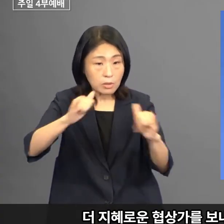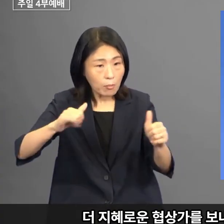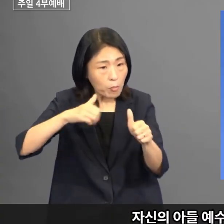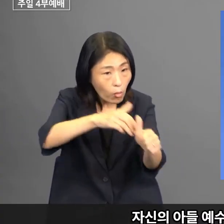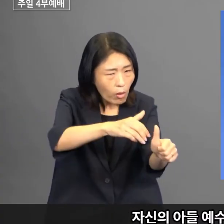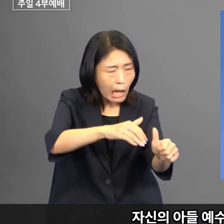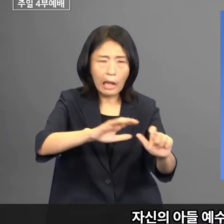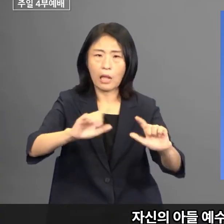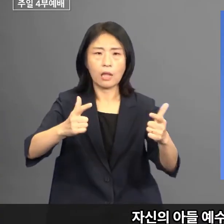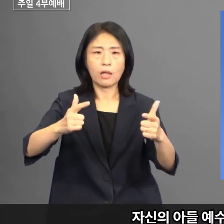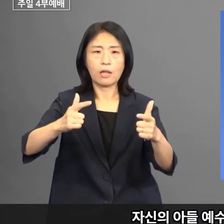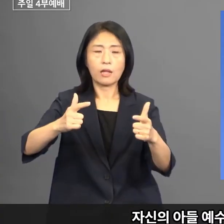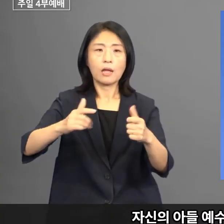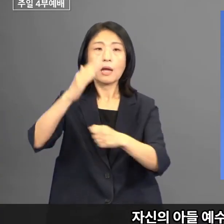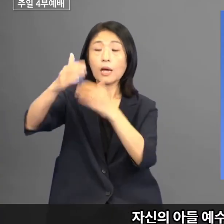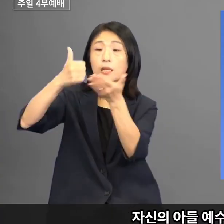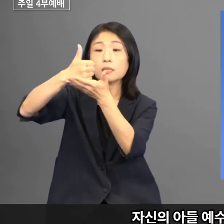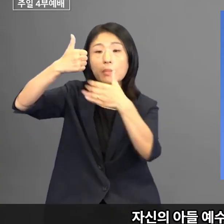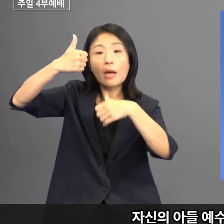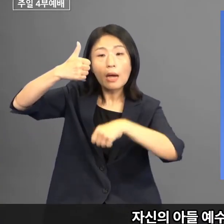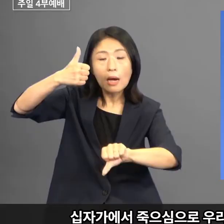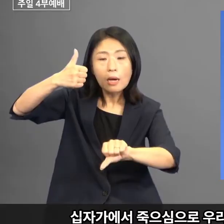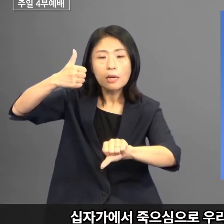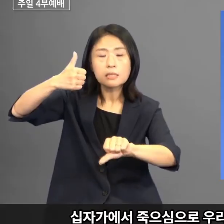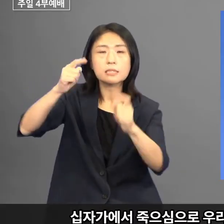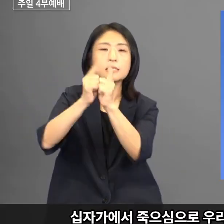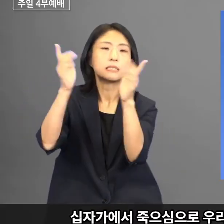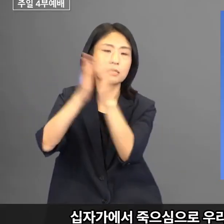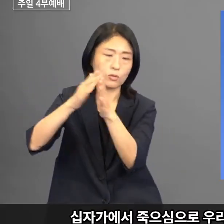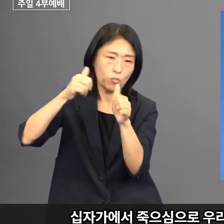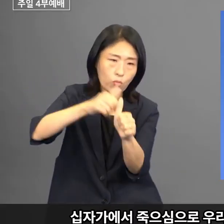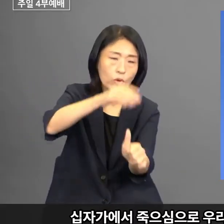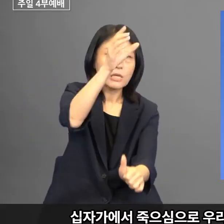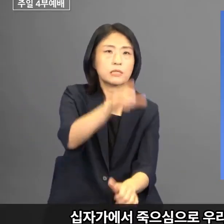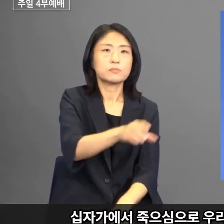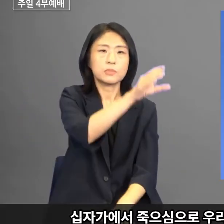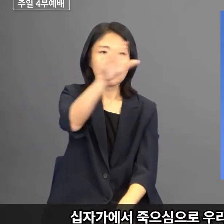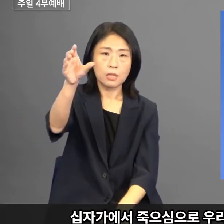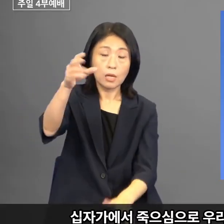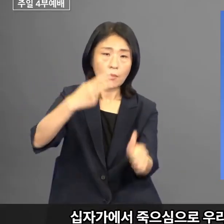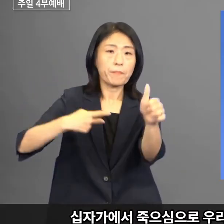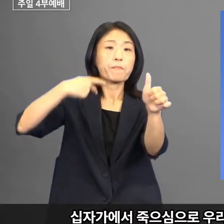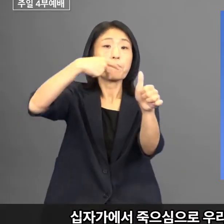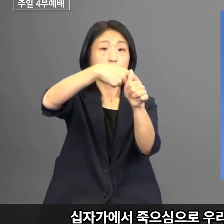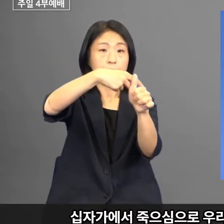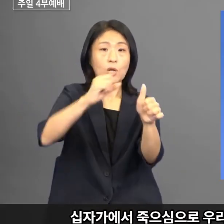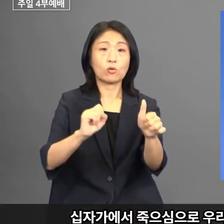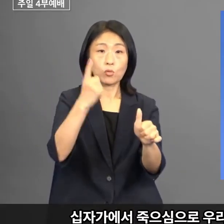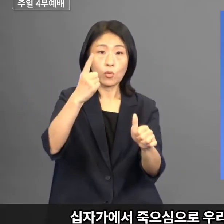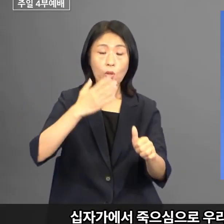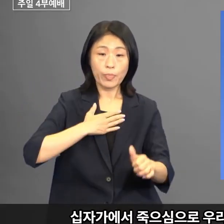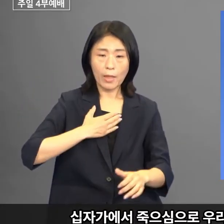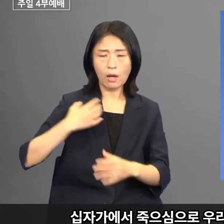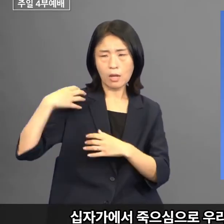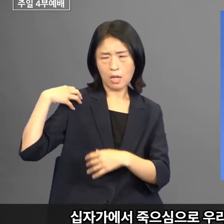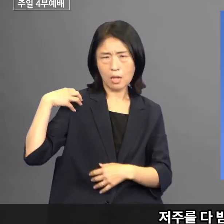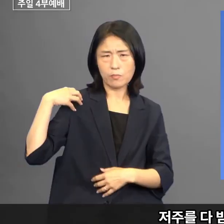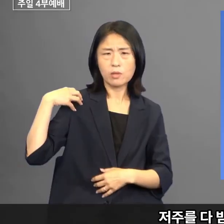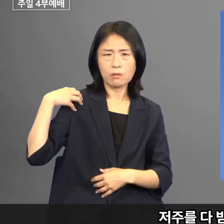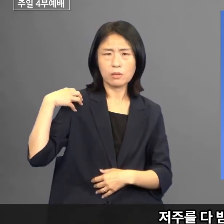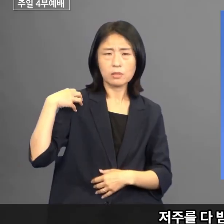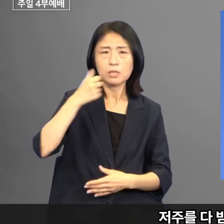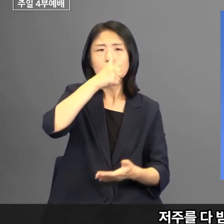아니었습니다. 자신의 아들 예수님을 직접 보내셔서 십자가에서 죽으심으로 우리가 받아야 될 죄와 어떤